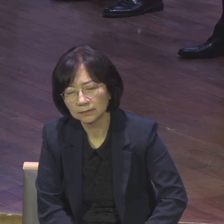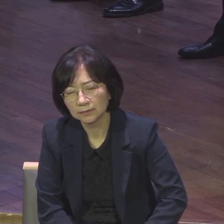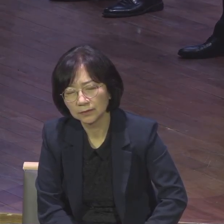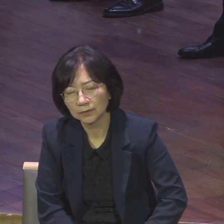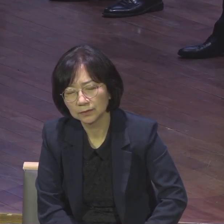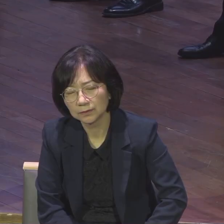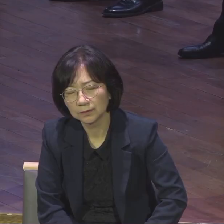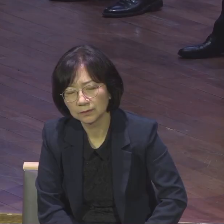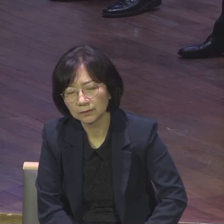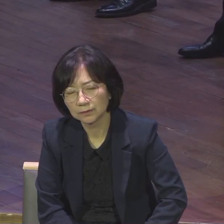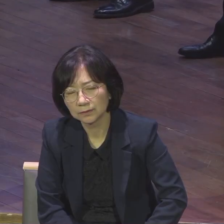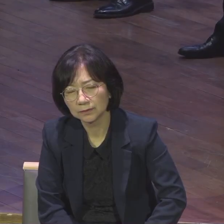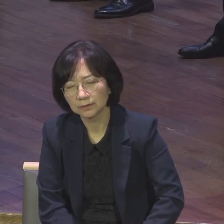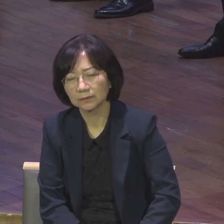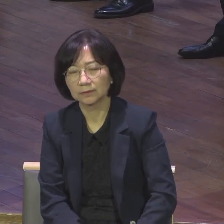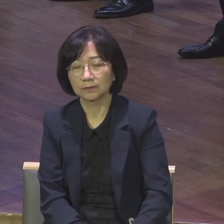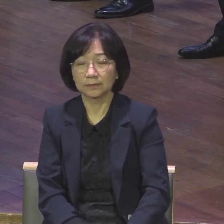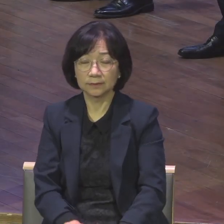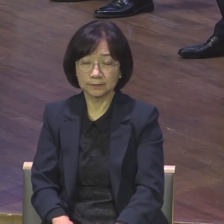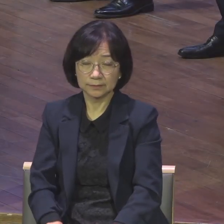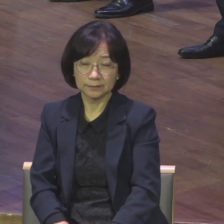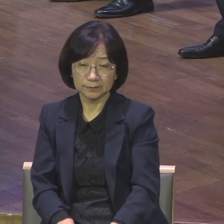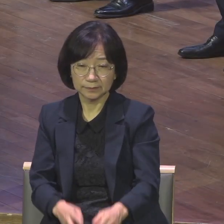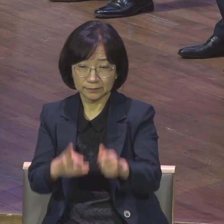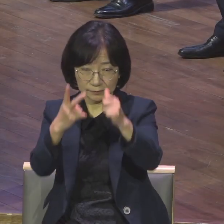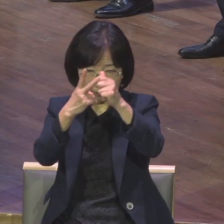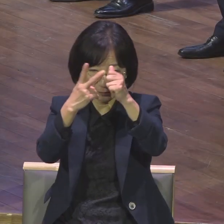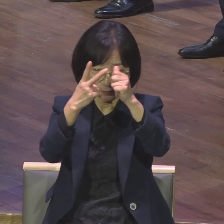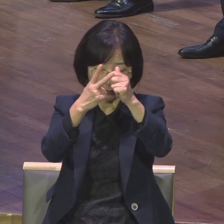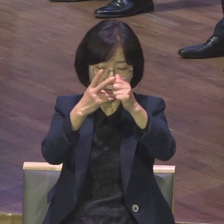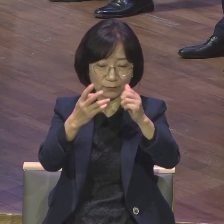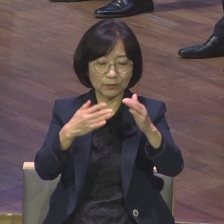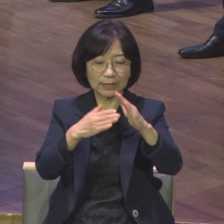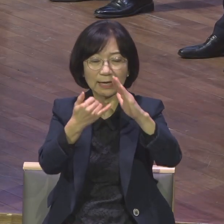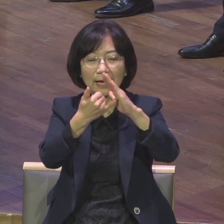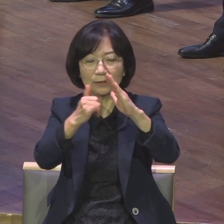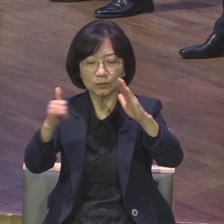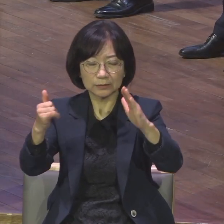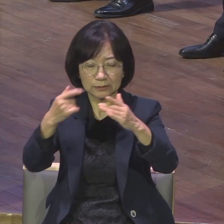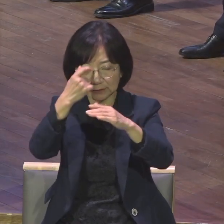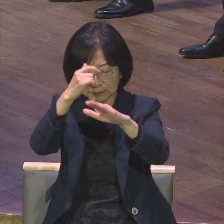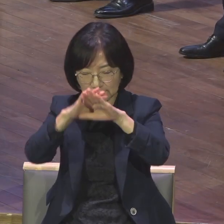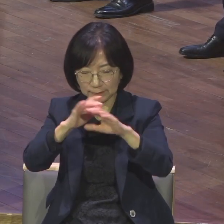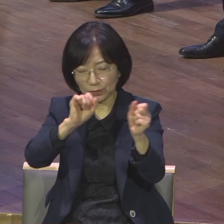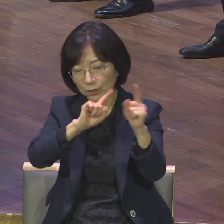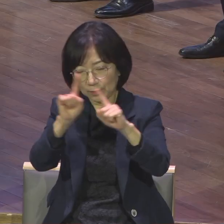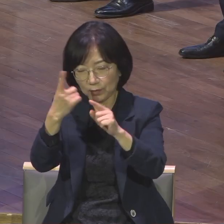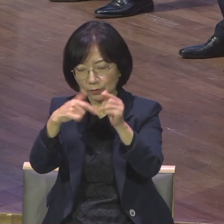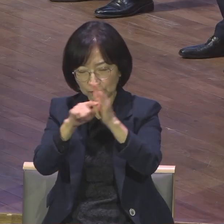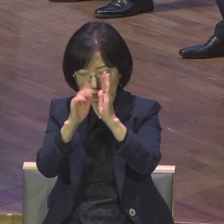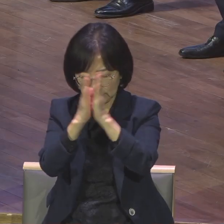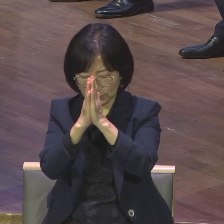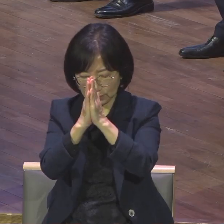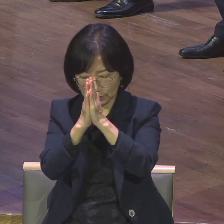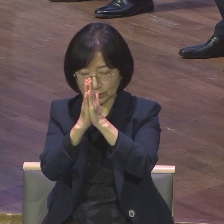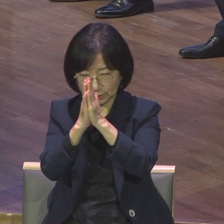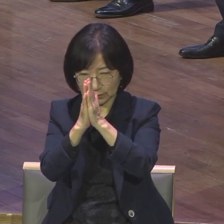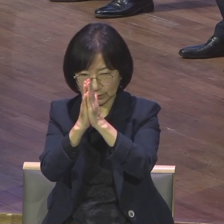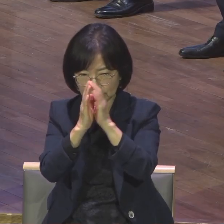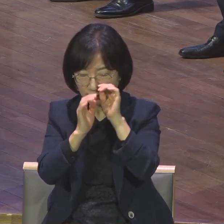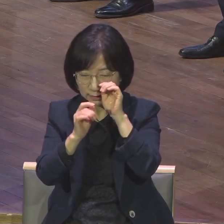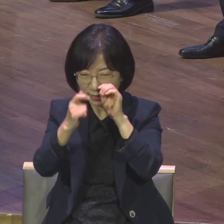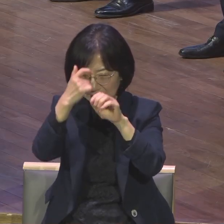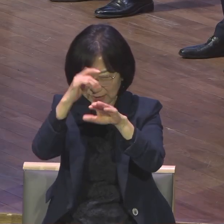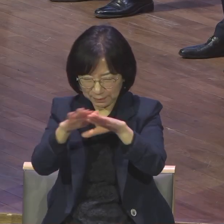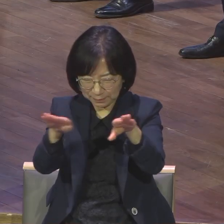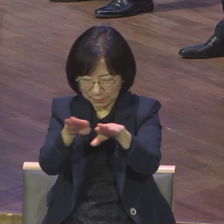주시옵소서. 우리 이어서 두 번째로 기도하겠습니다. 우리 가족들의 예배 회복을 위해 기도하겠습니다. 여러 가지 이유로 예배를 놓친 가족들이